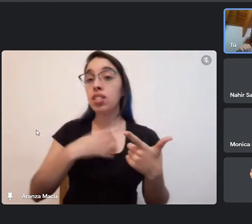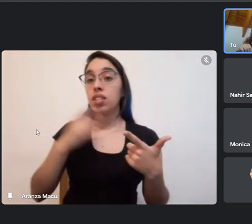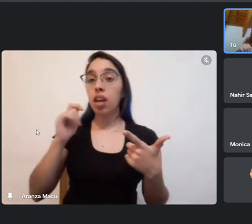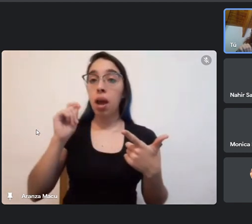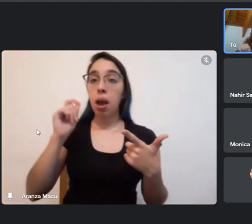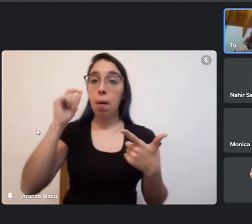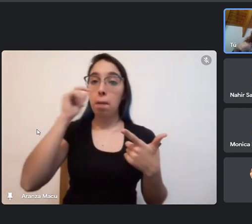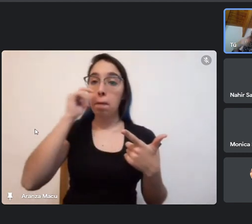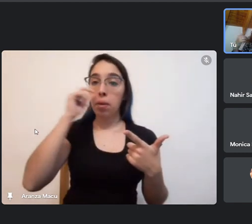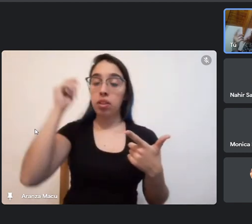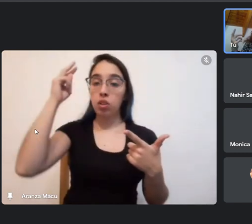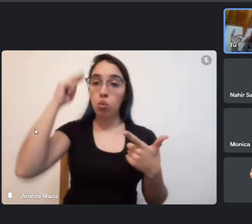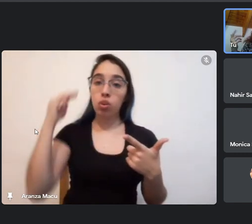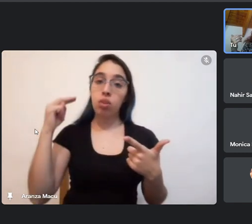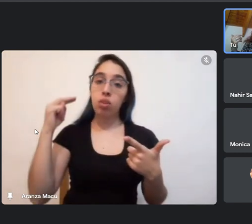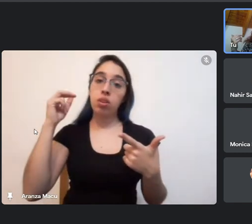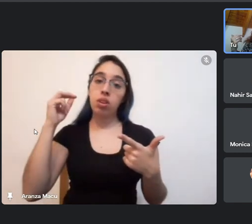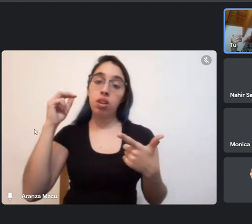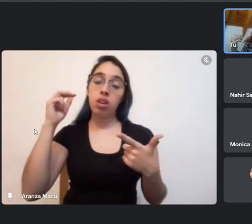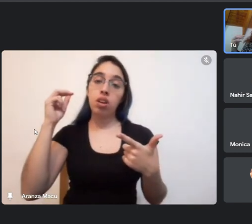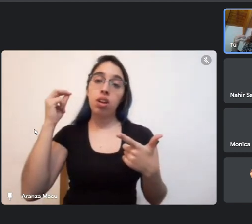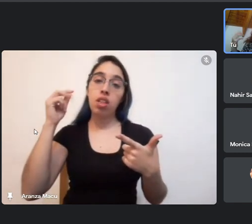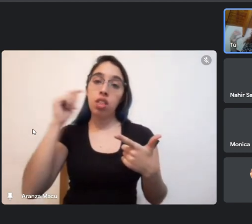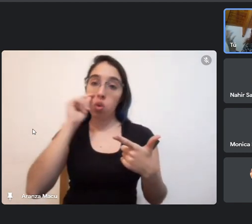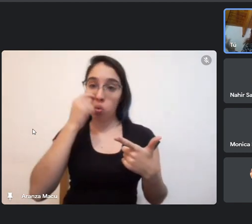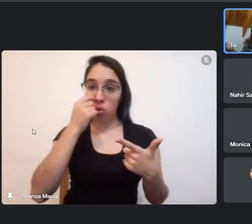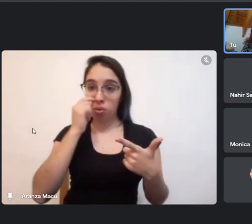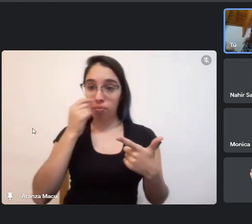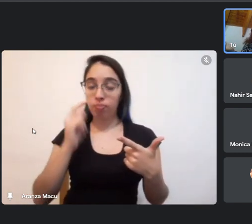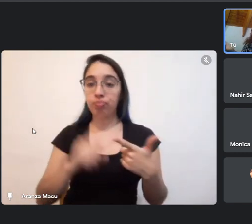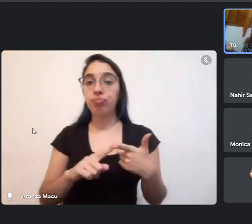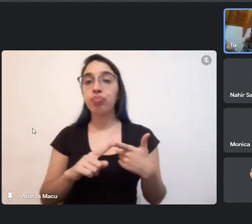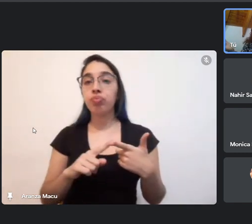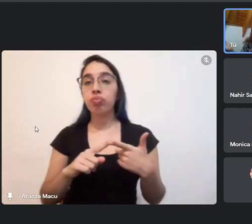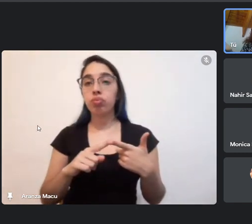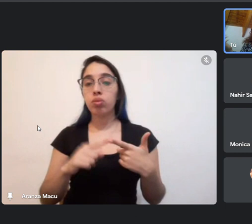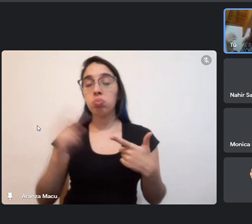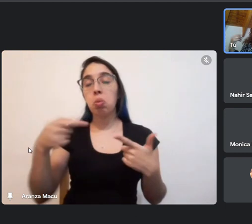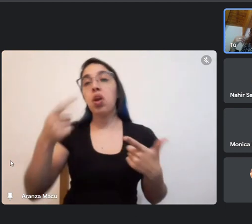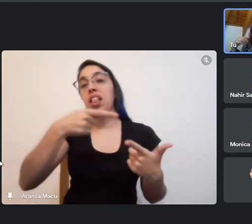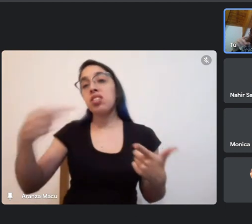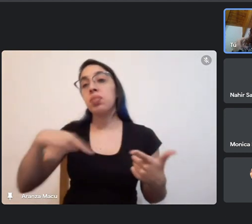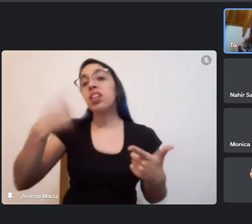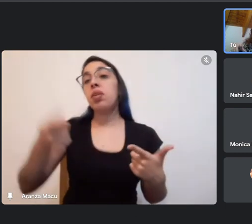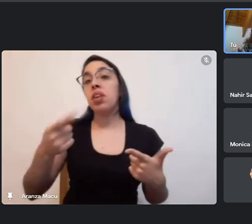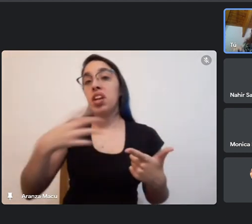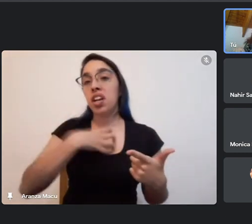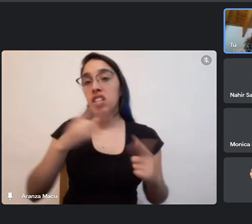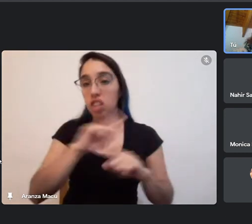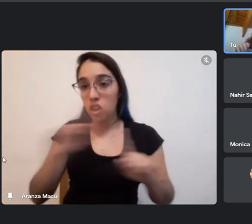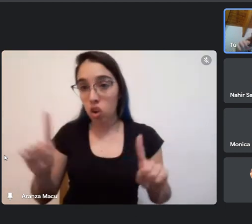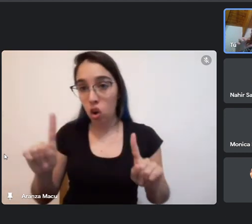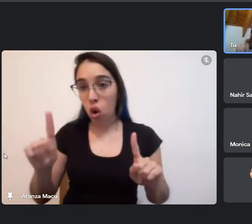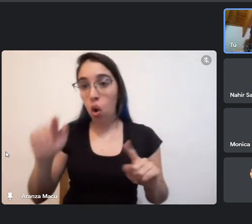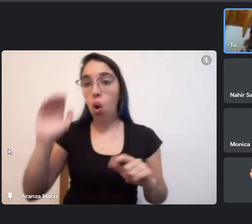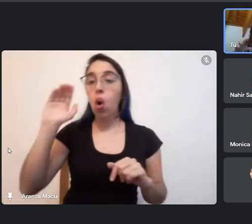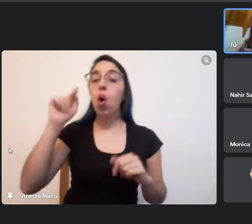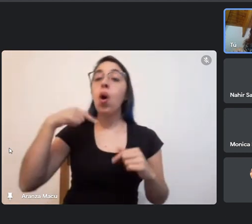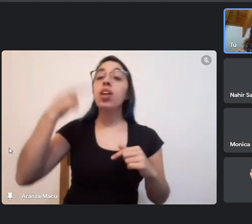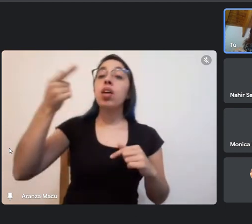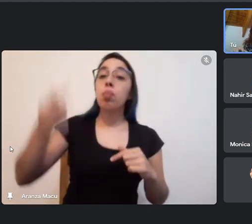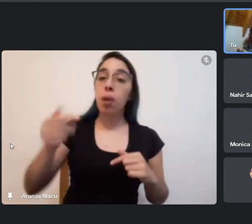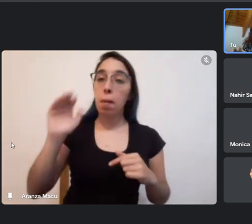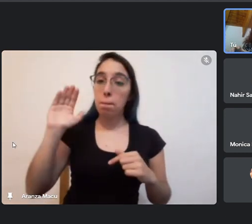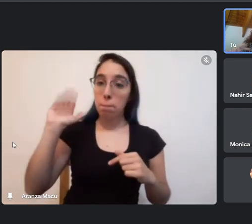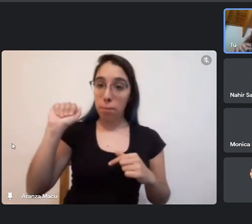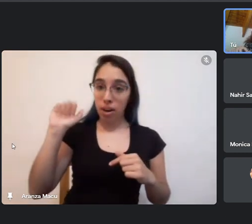junio, porque la semana que viene no tenemos clases, el martes 27 tomamos finales,